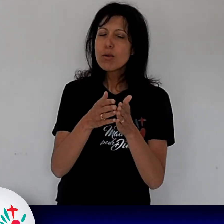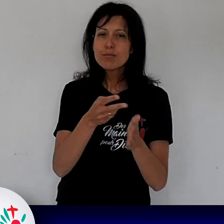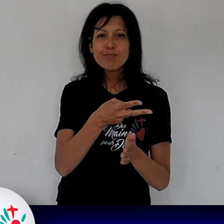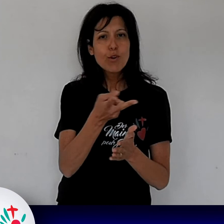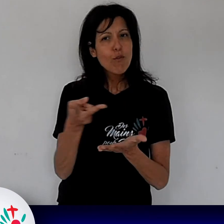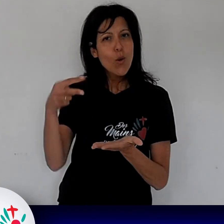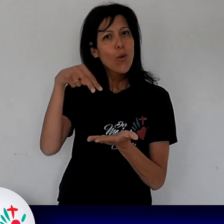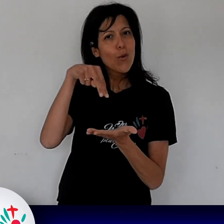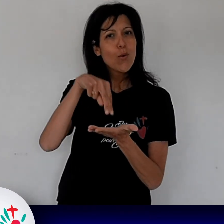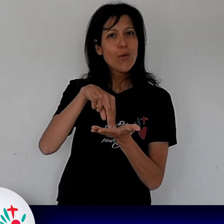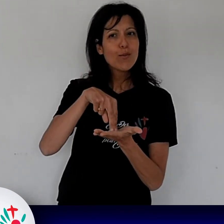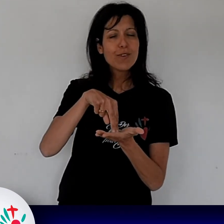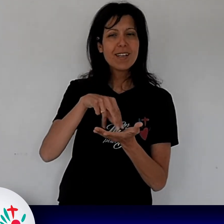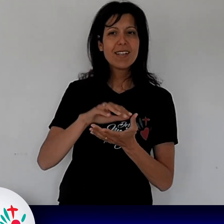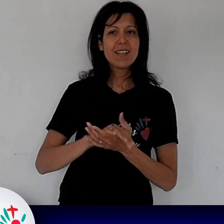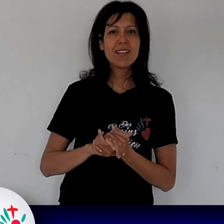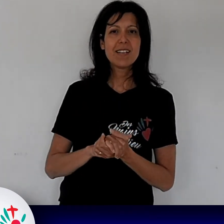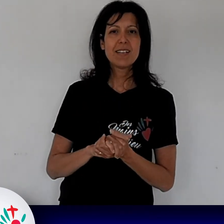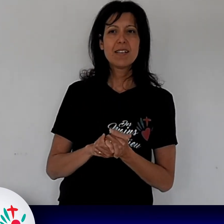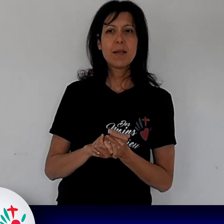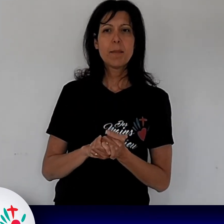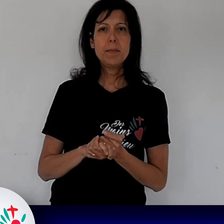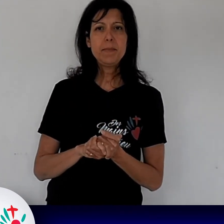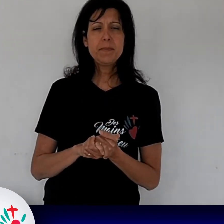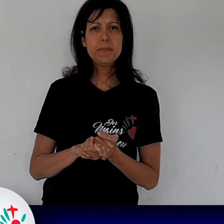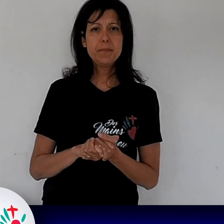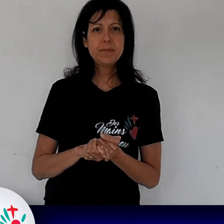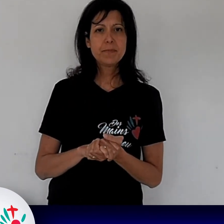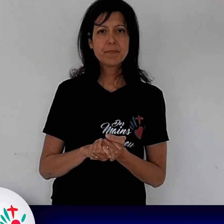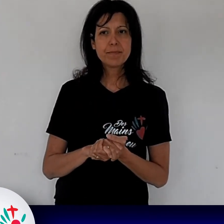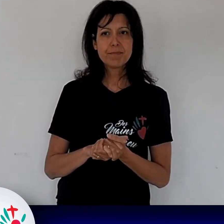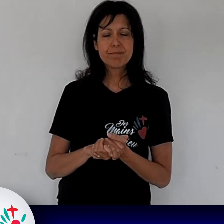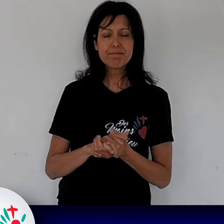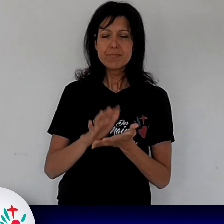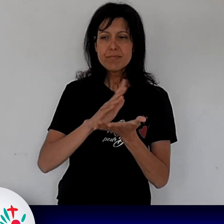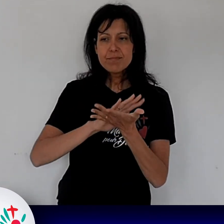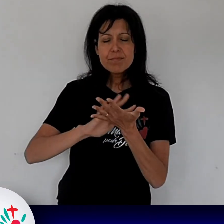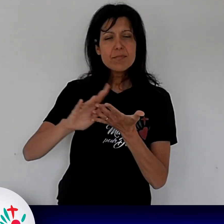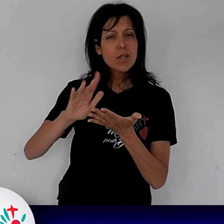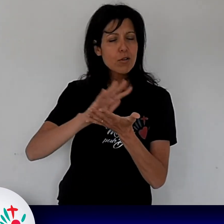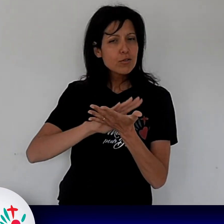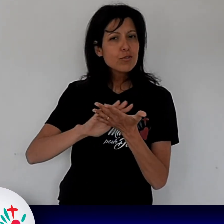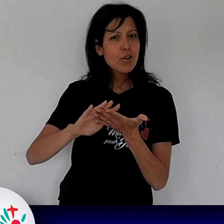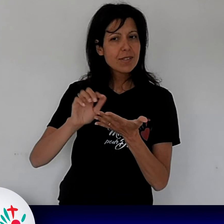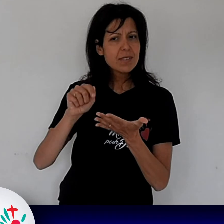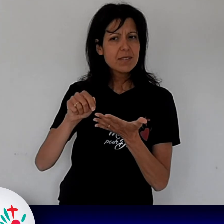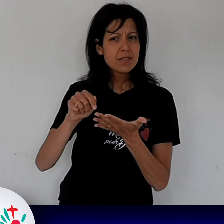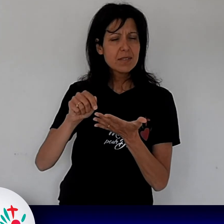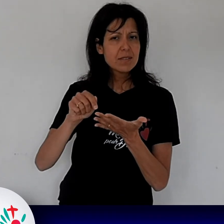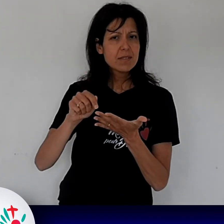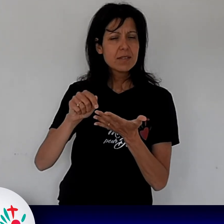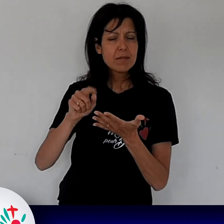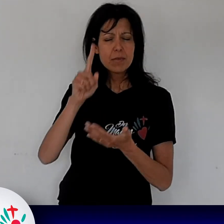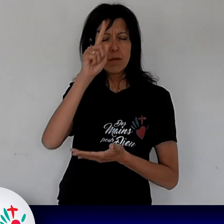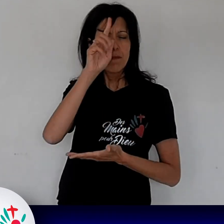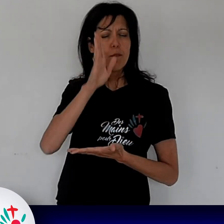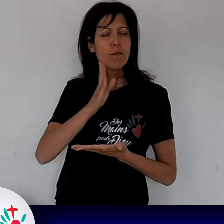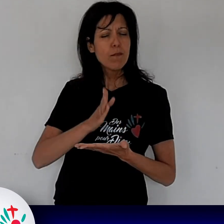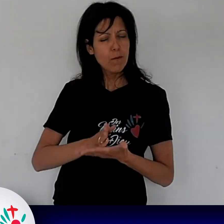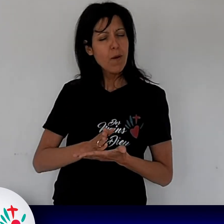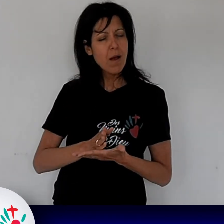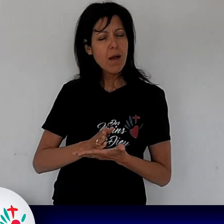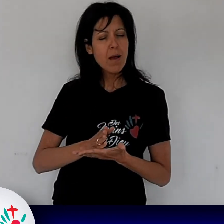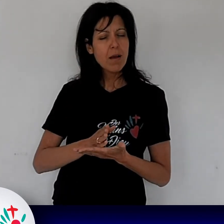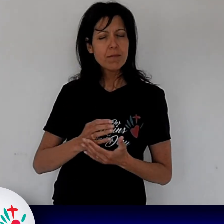mais à vous lever avec moi ce matin et à chanter ce chant avec la foi et la conviction que parce